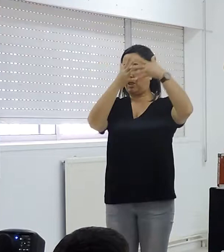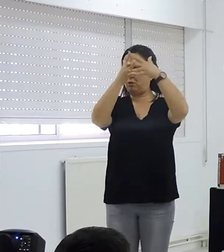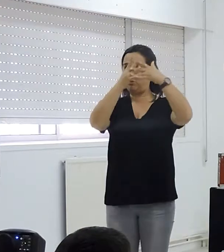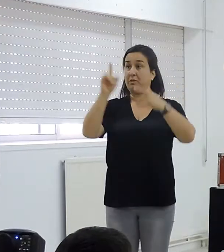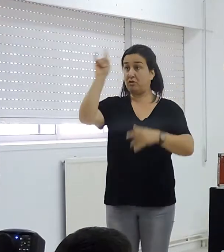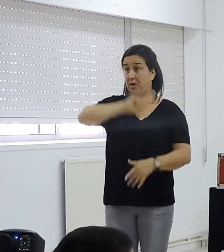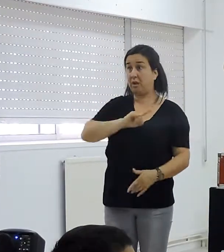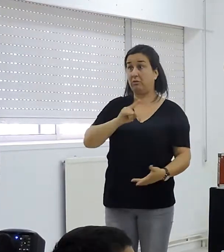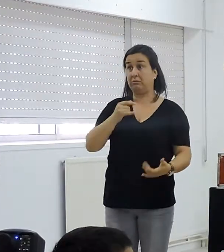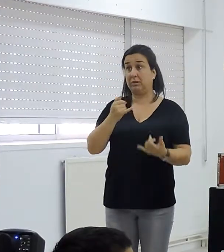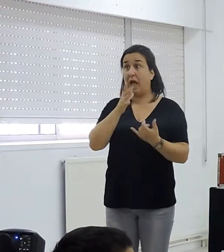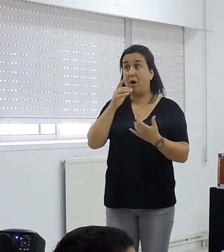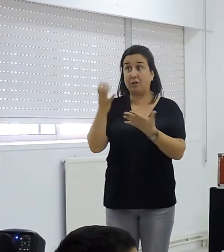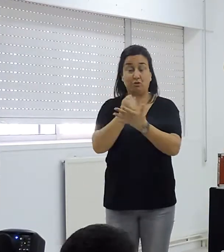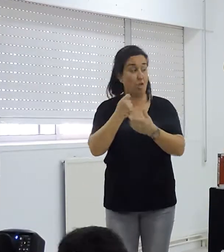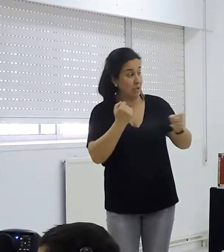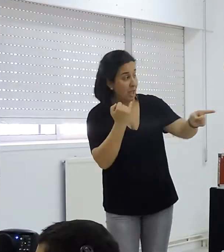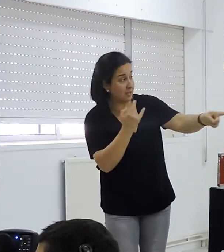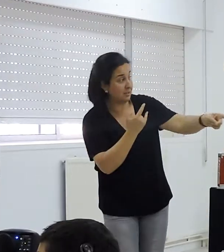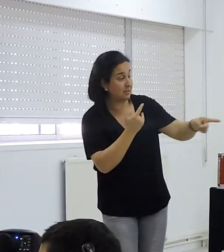todos.